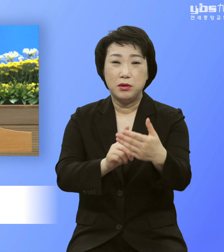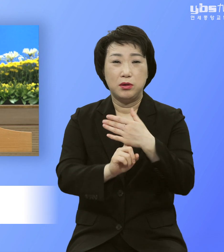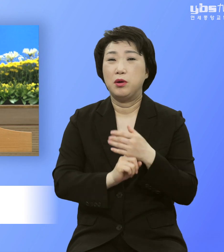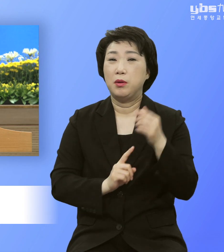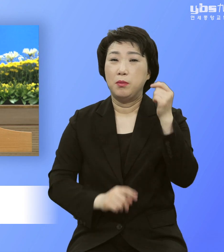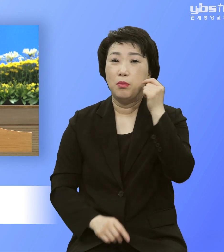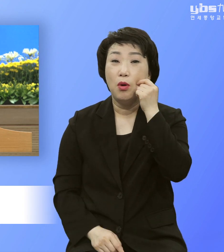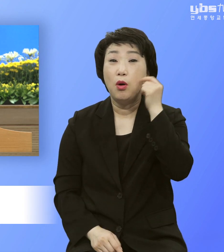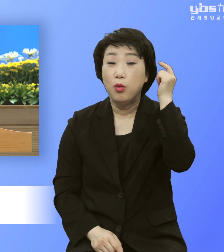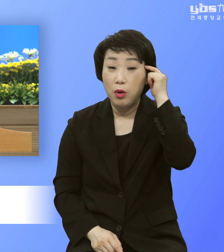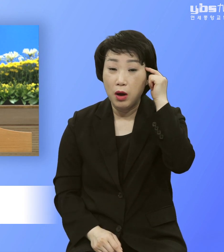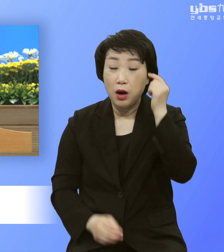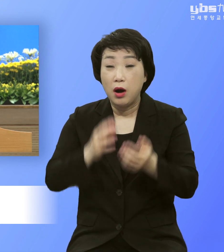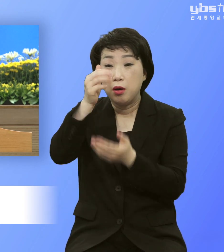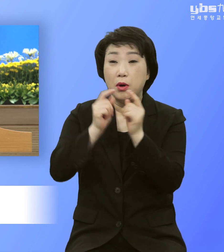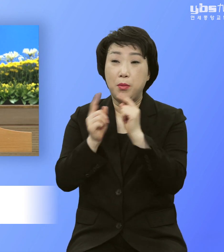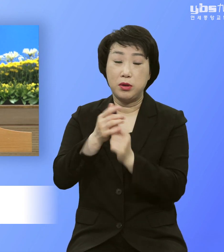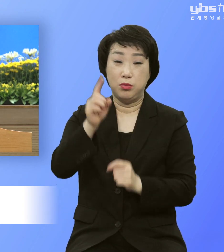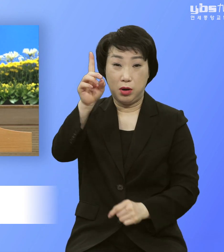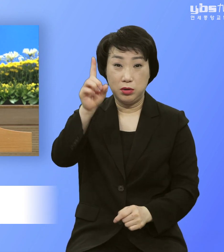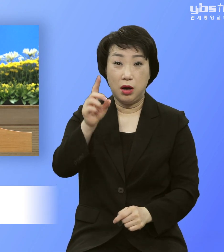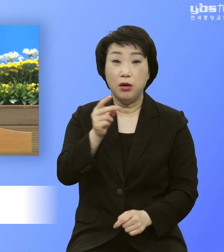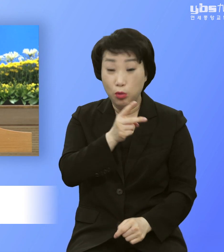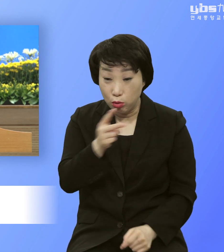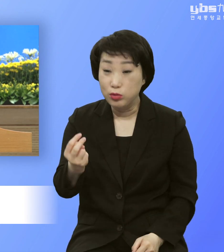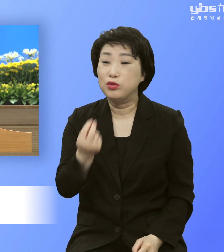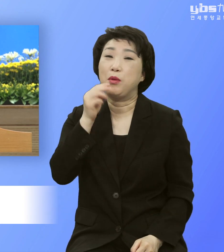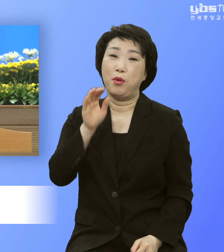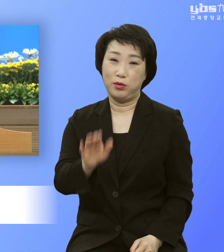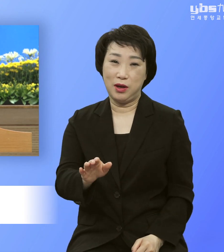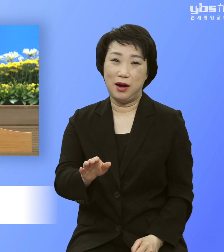않는 이유가 뭐냐? 하나님 말씀은 생명이다 이